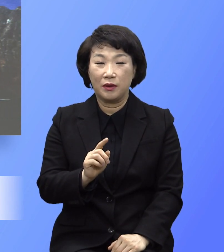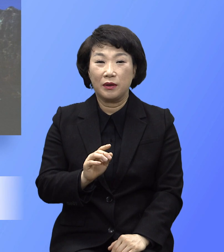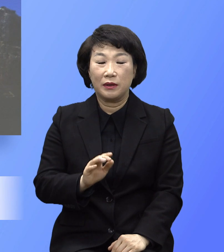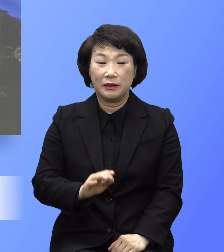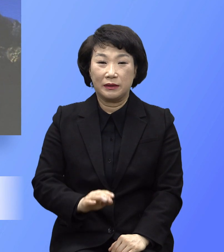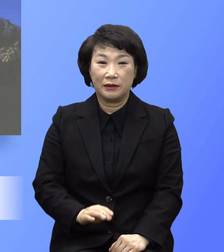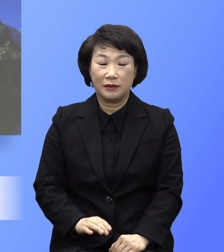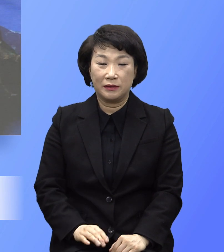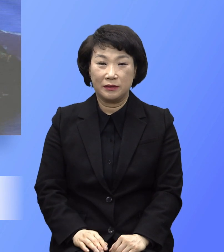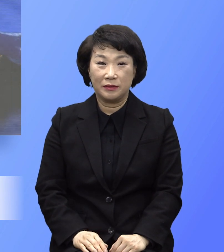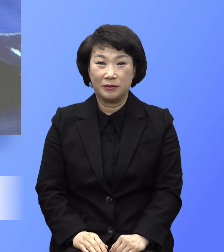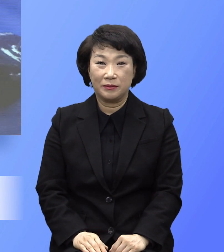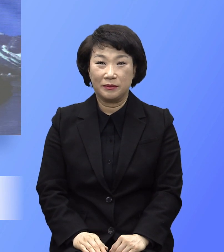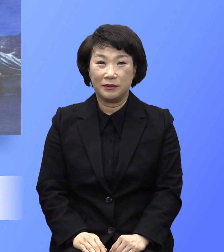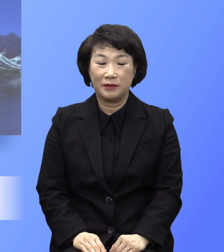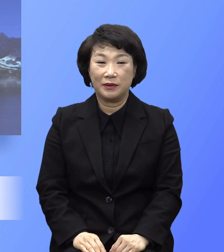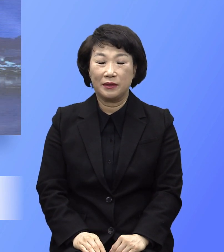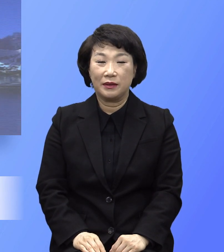제자들이